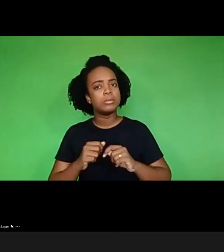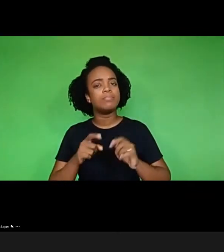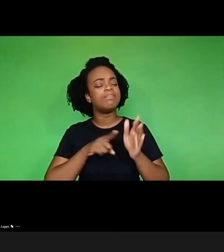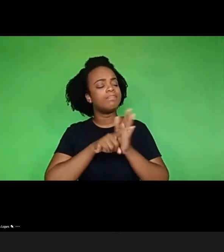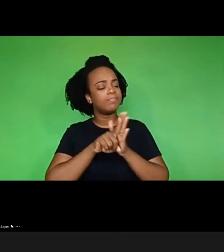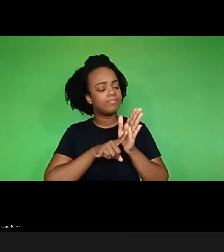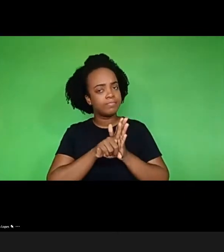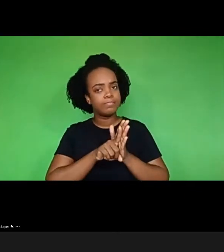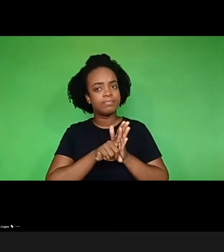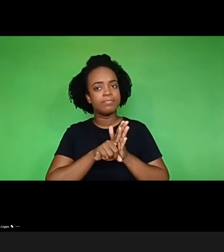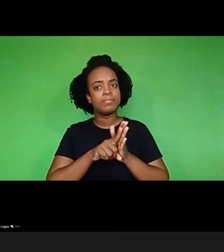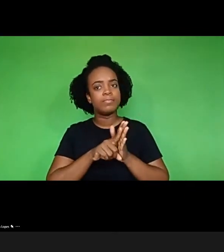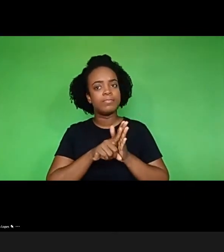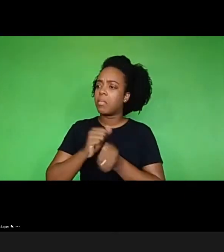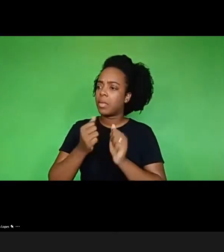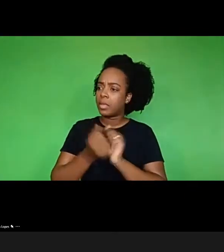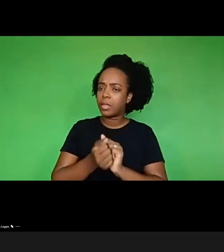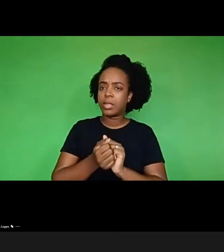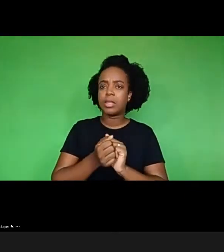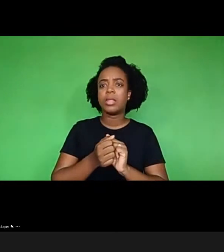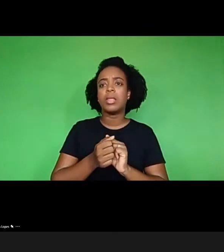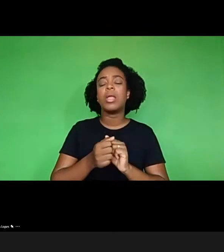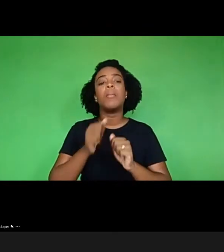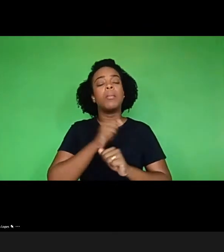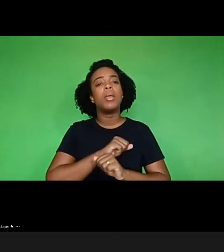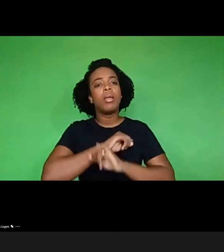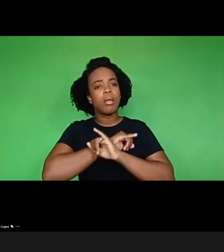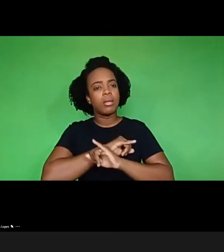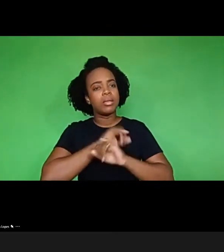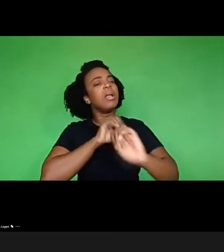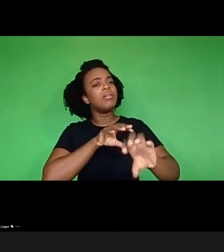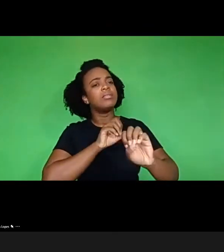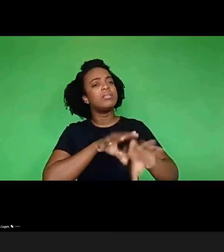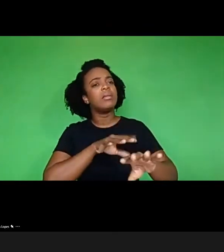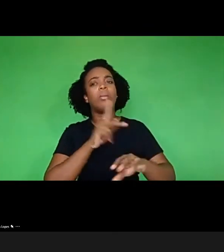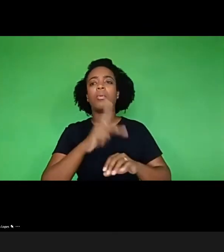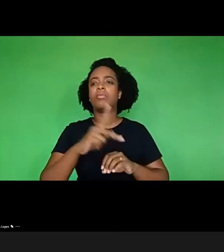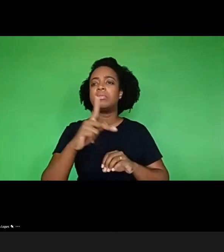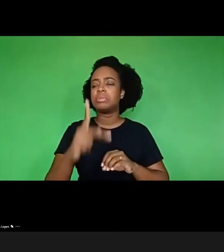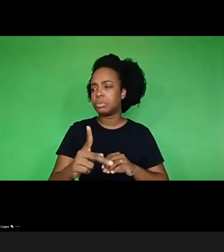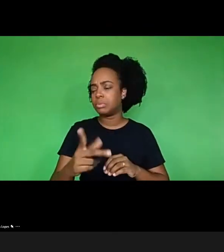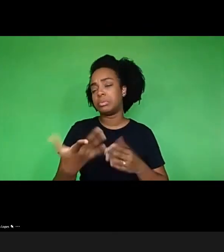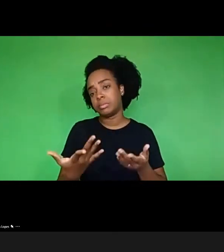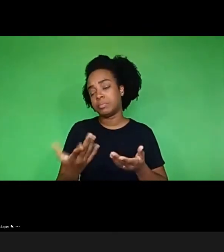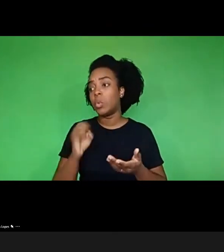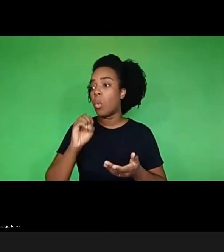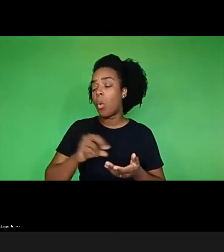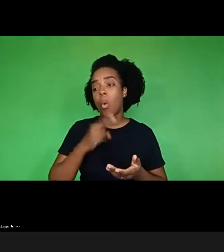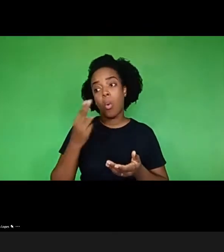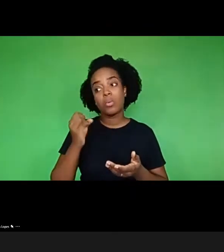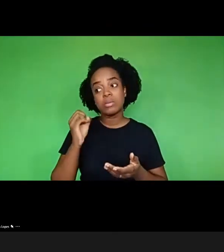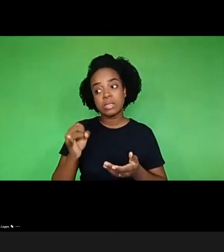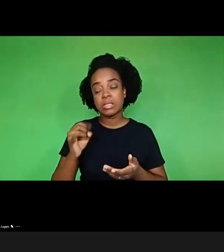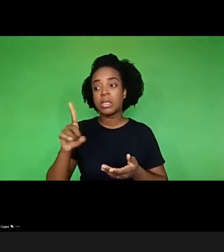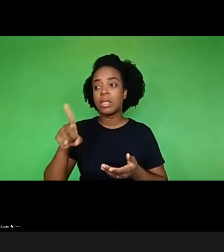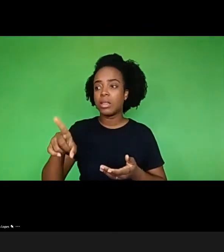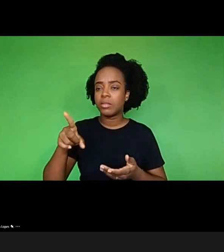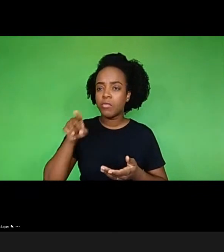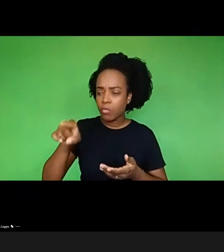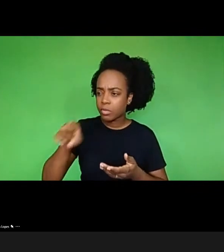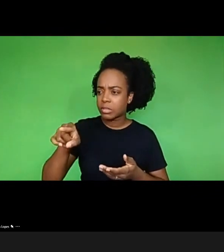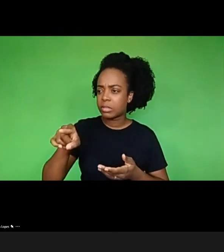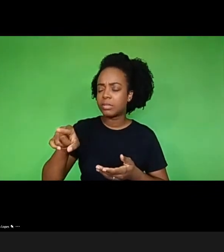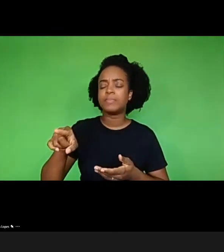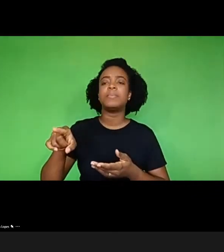gente adaptar e repassar isso para os professores, ou até mesmo se for uma configuração que você faz do seu lado para